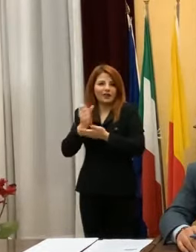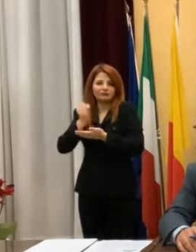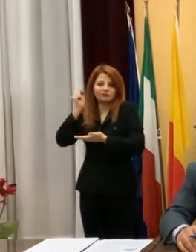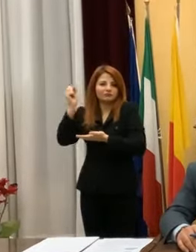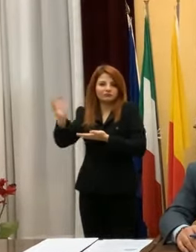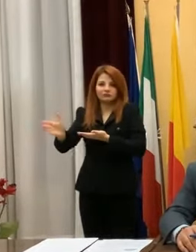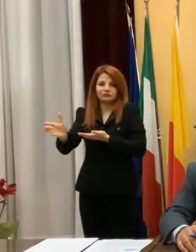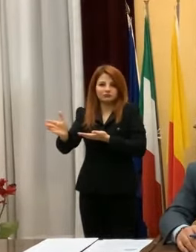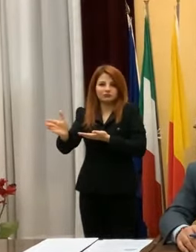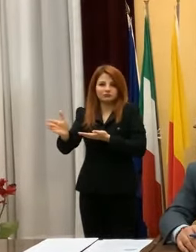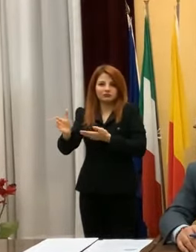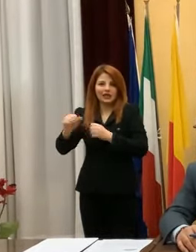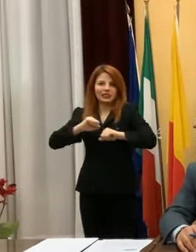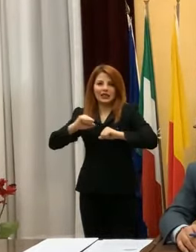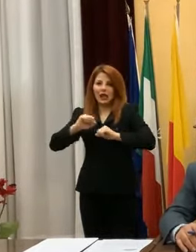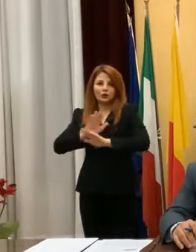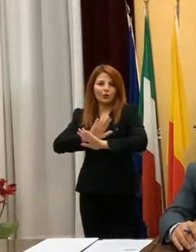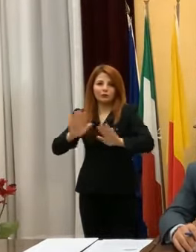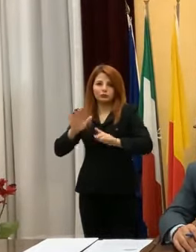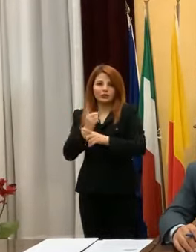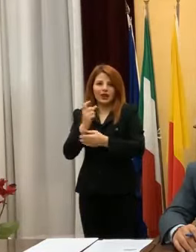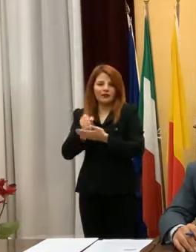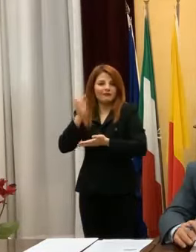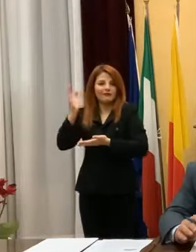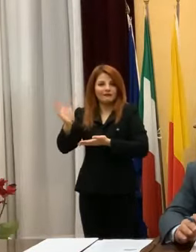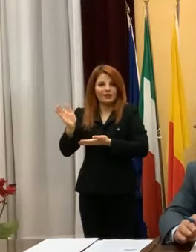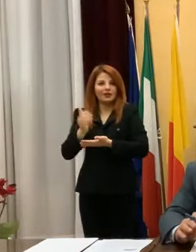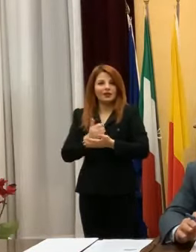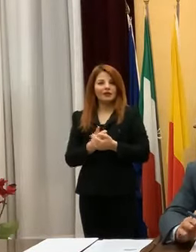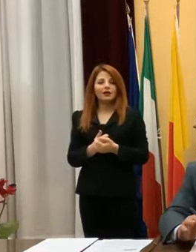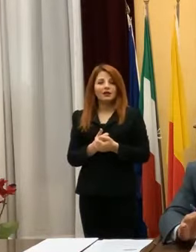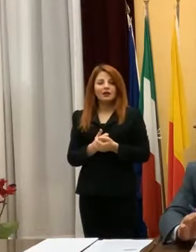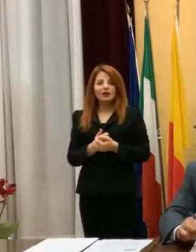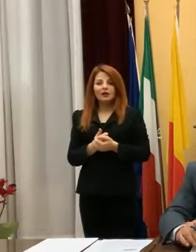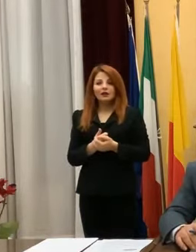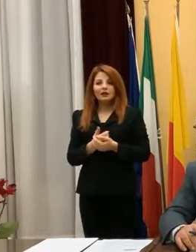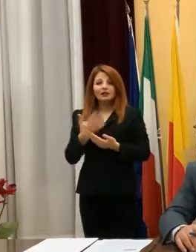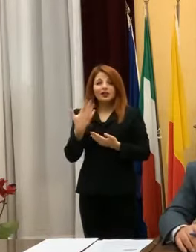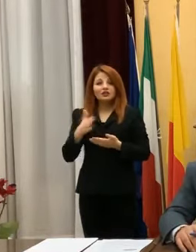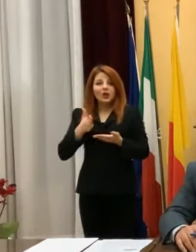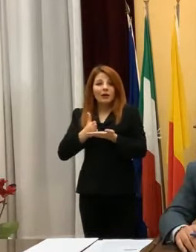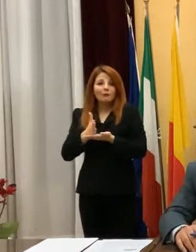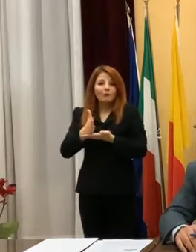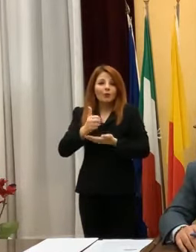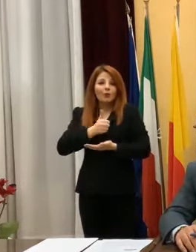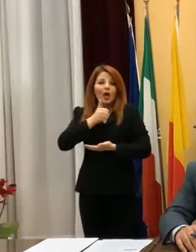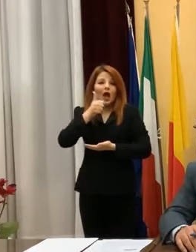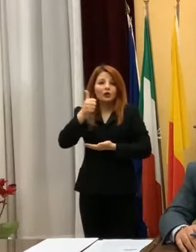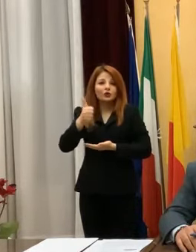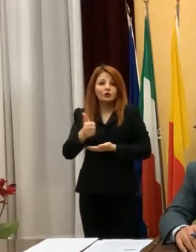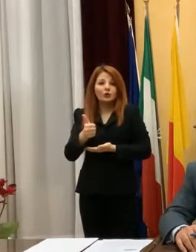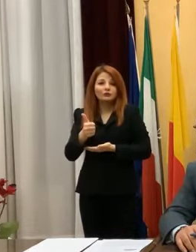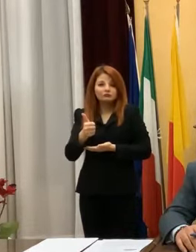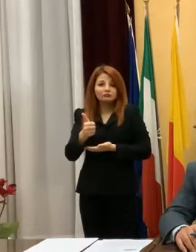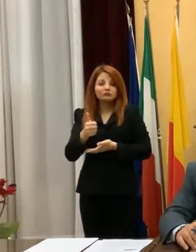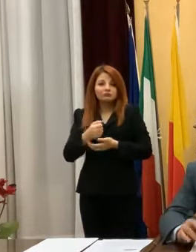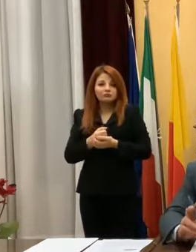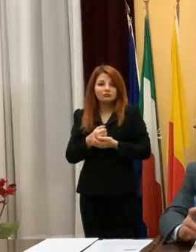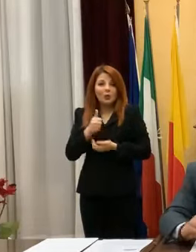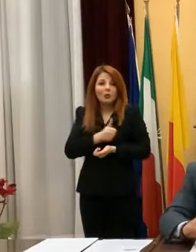del direttore dell'ASP Lapaglia. È passato un anno da quando tutto